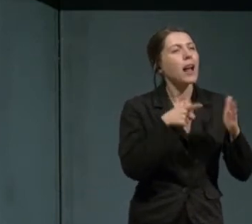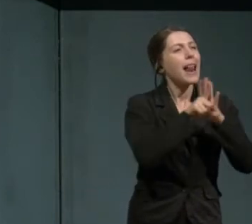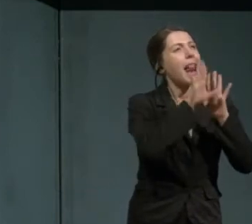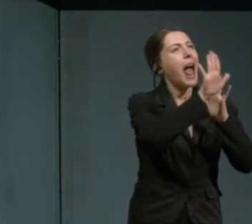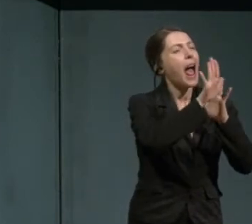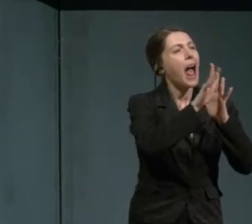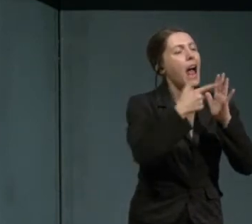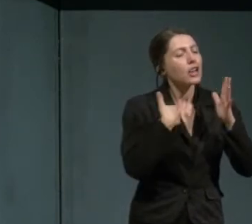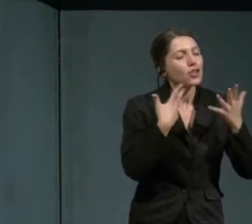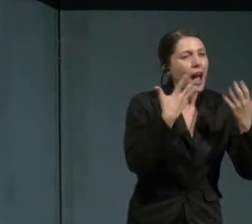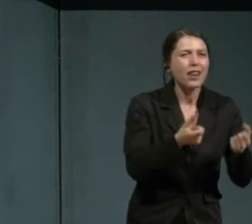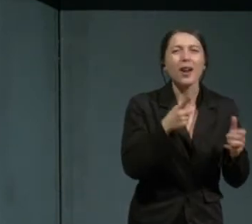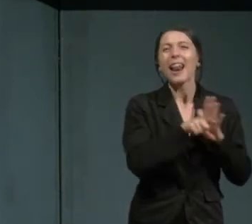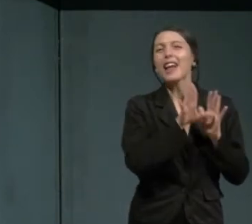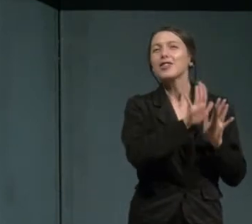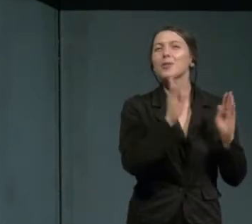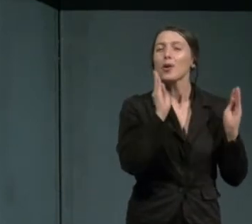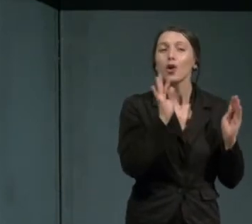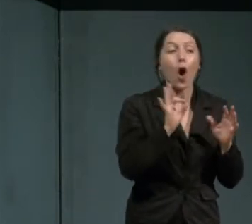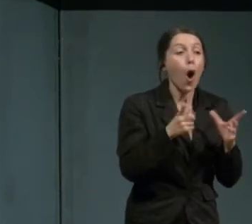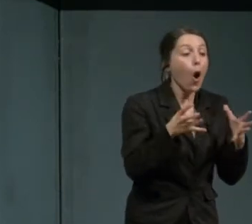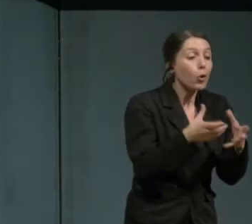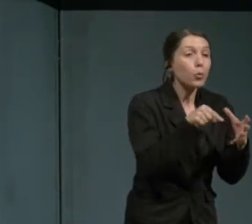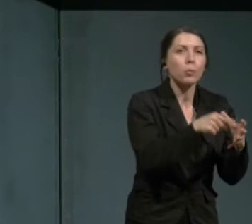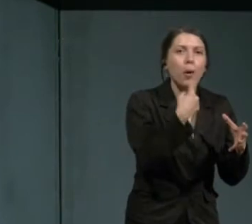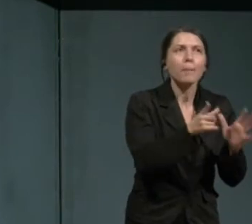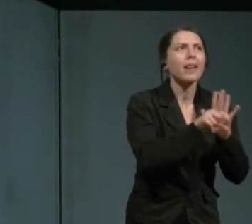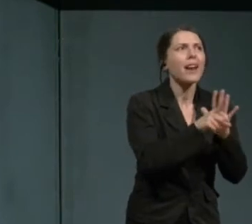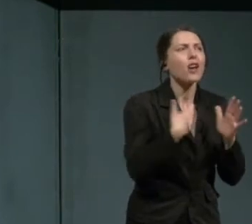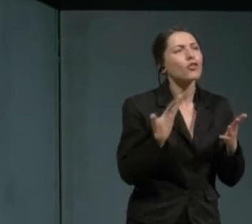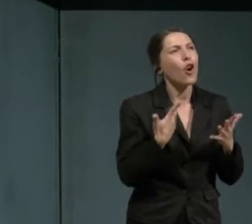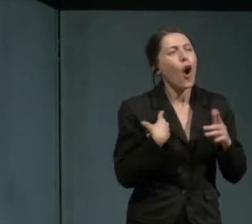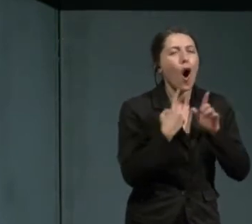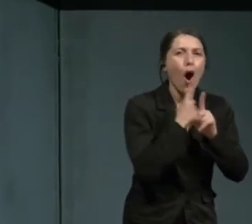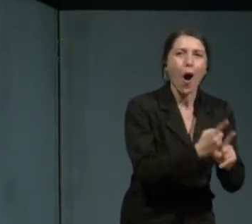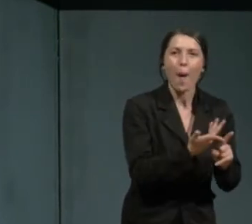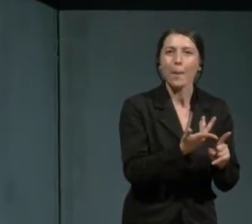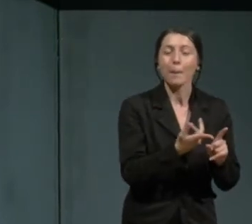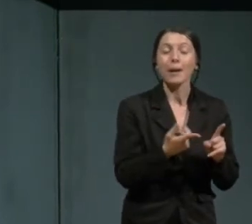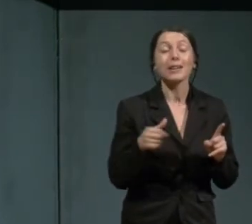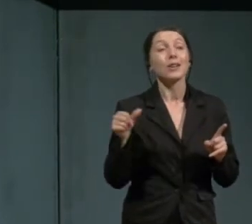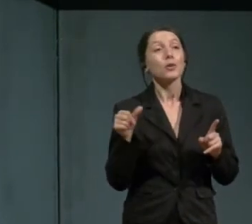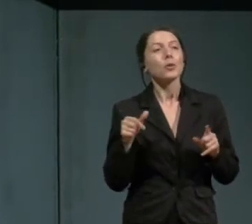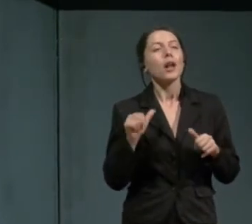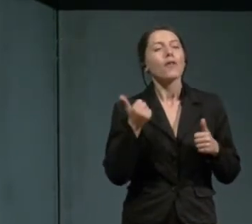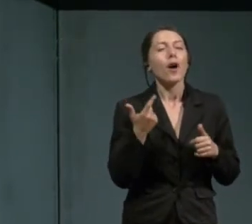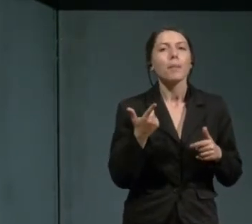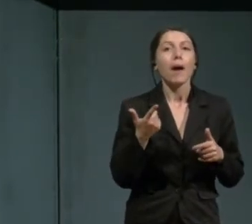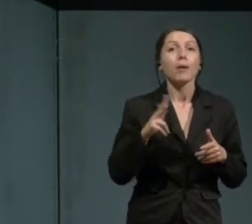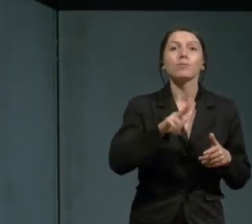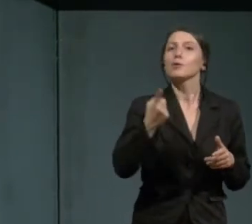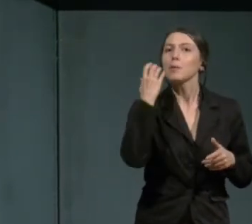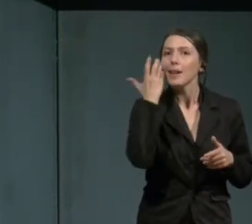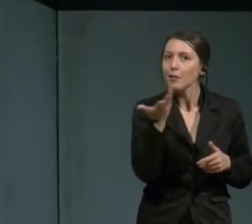che sono le leggi dei giovani oppure di questa banda specificatamente e lei ruba un telefonino per